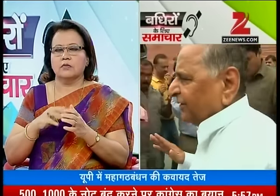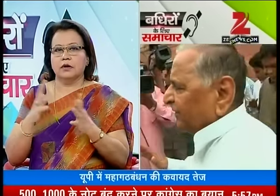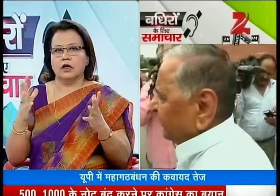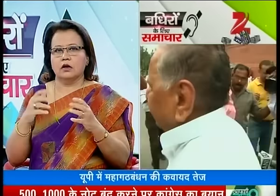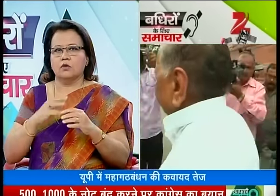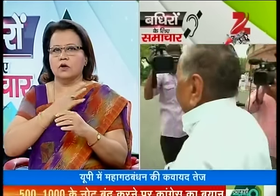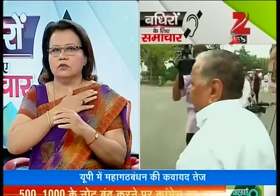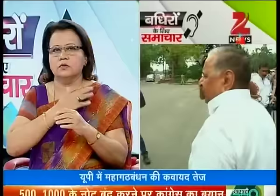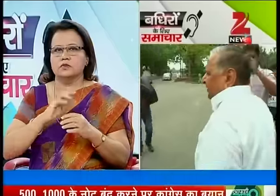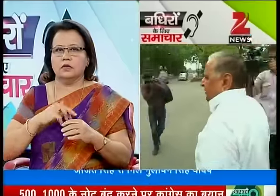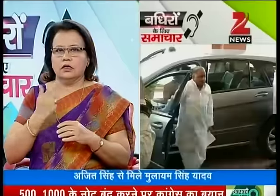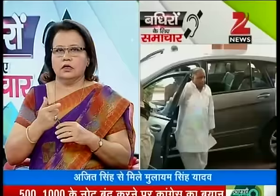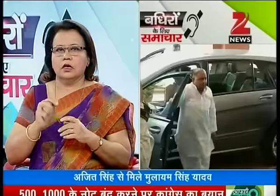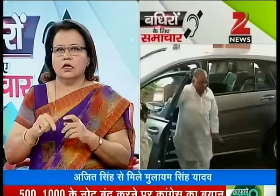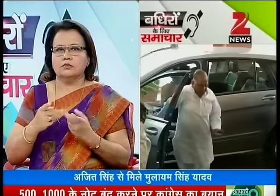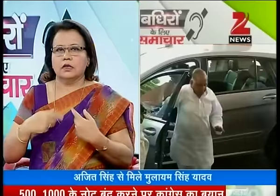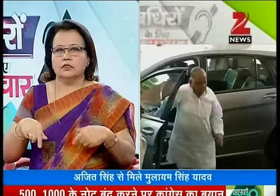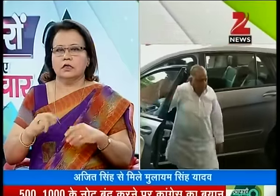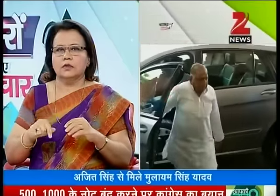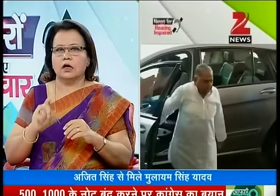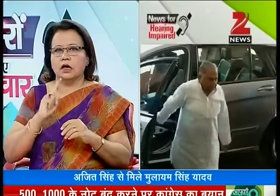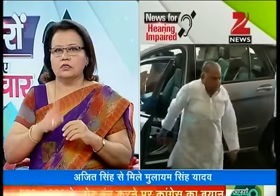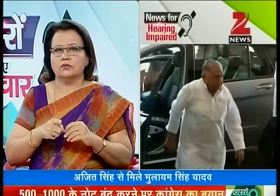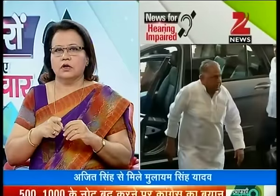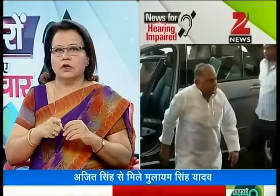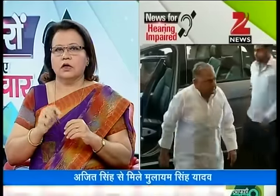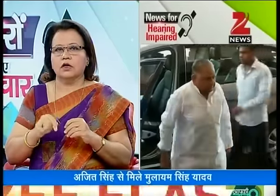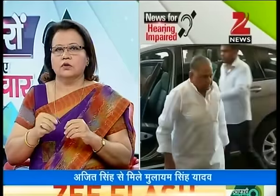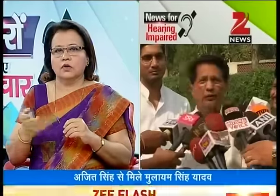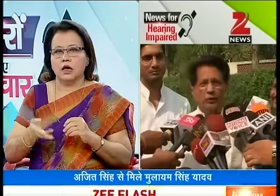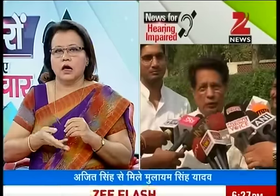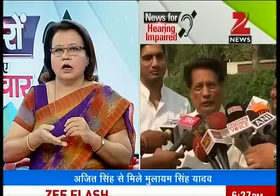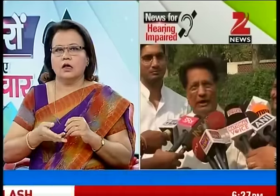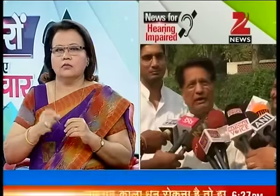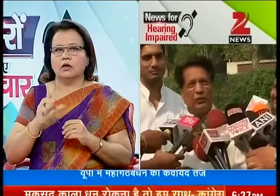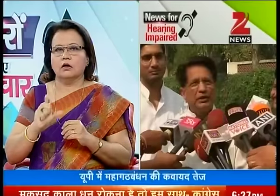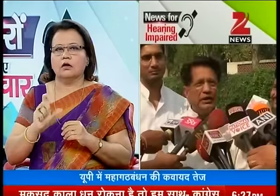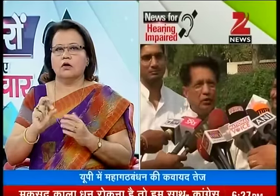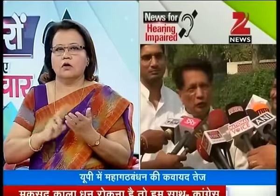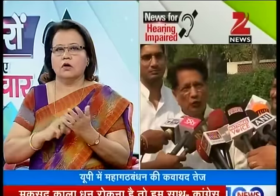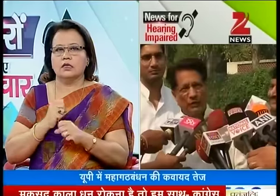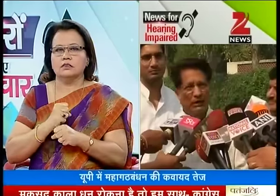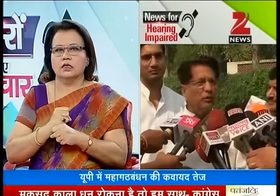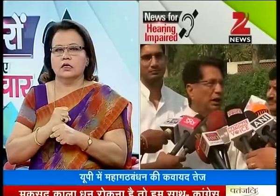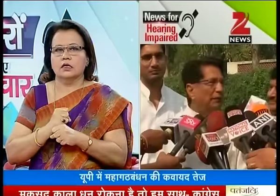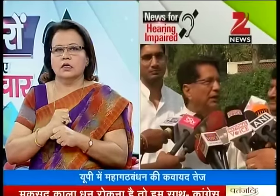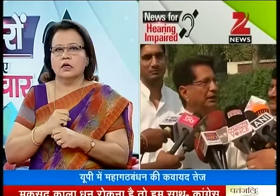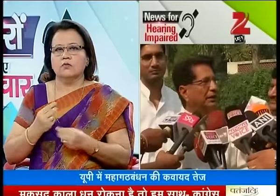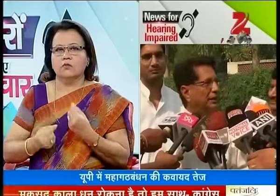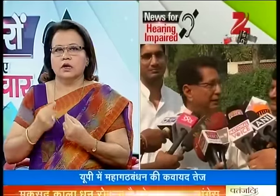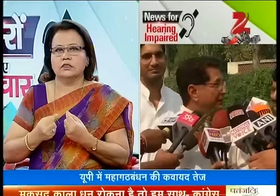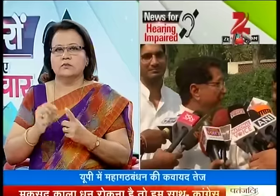अमर सिंह का बड़ा रोल बताया जा रहा है। इस बैठक को इसीलिए भी खास माना जा रहा है क्योंकि हाल ही में कांग्रेस